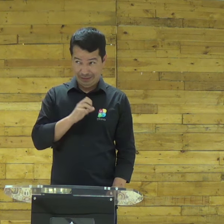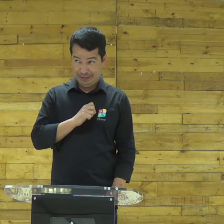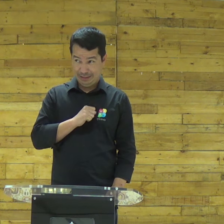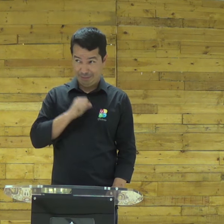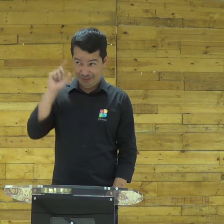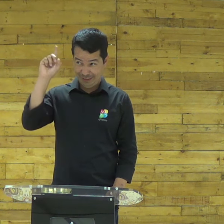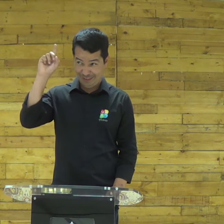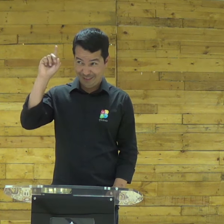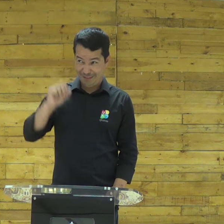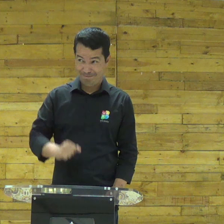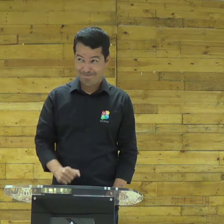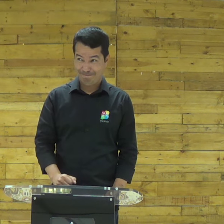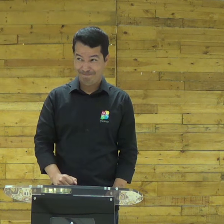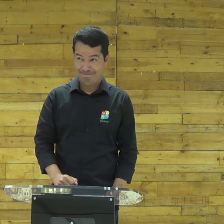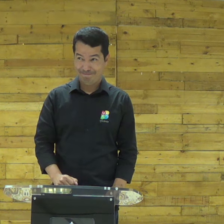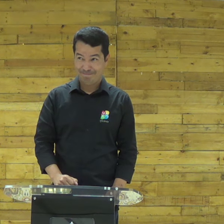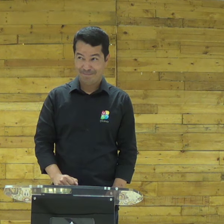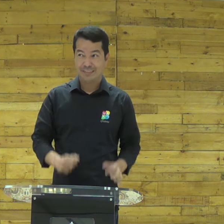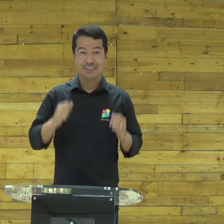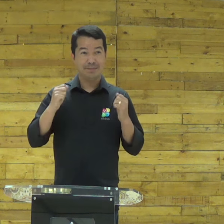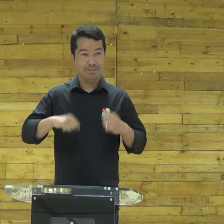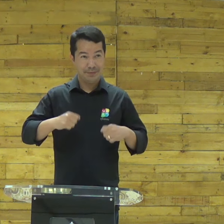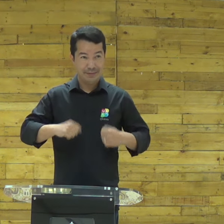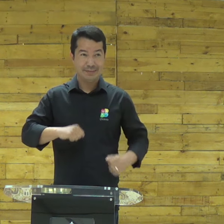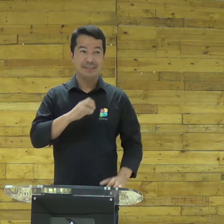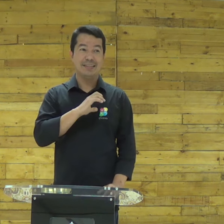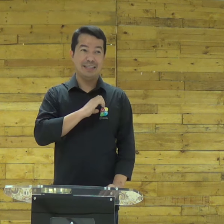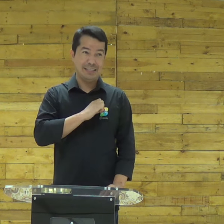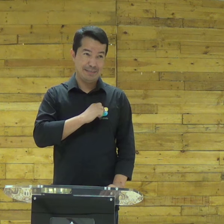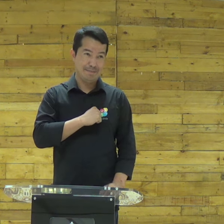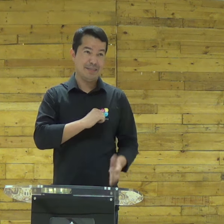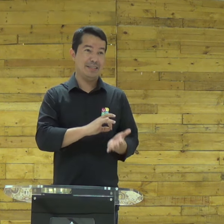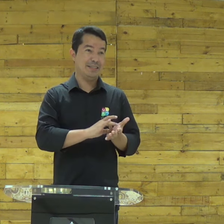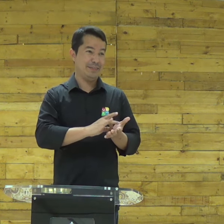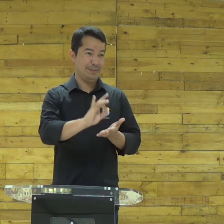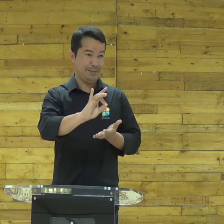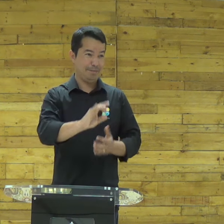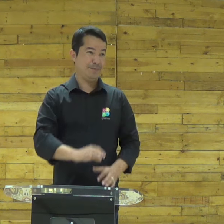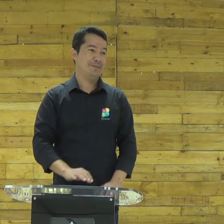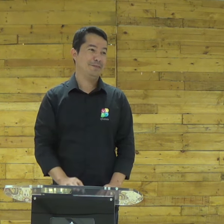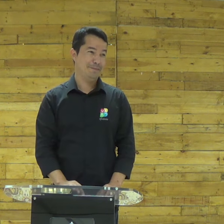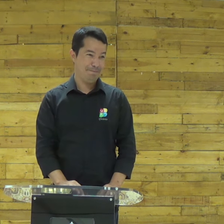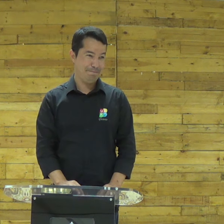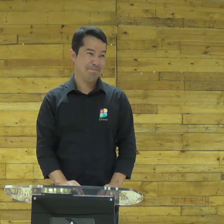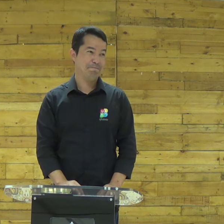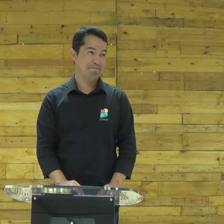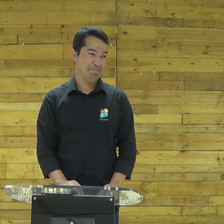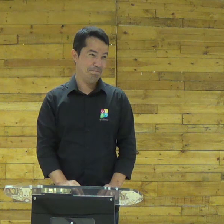aí você ama Deus você precisa amar os seus